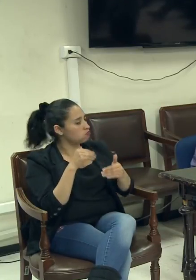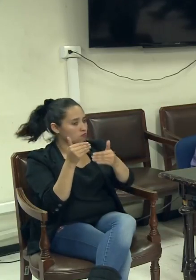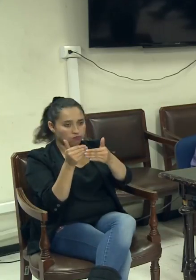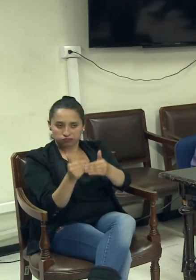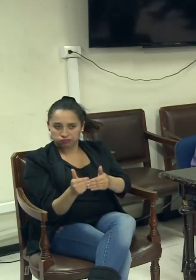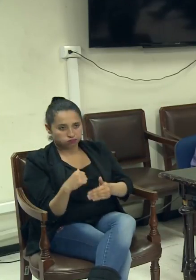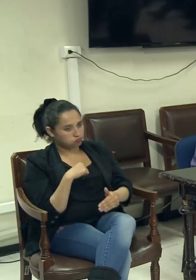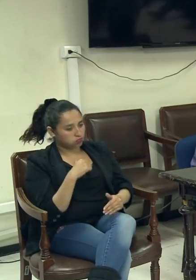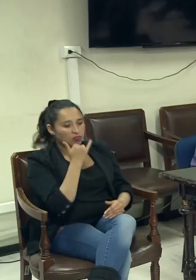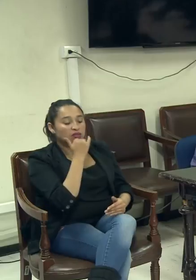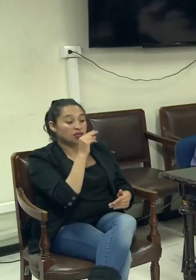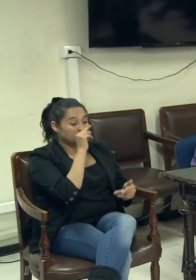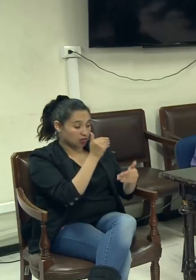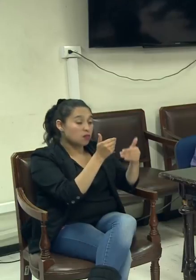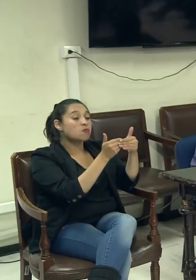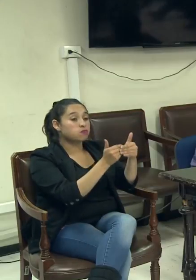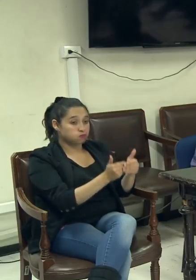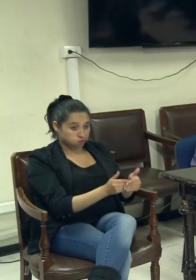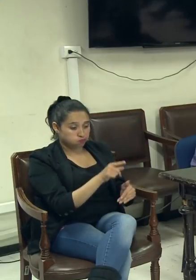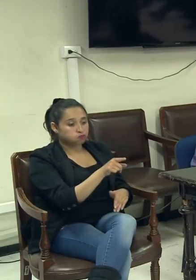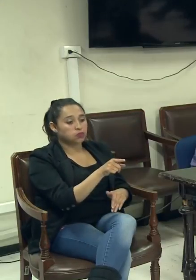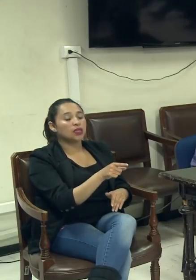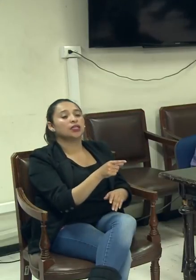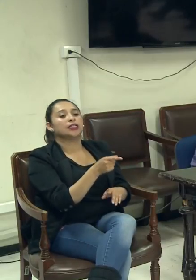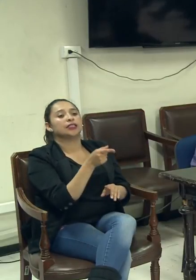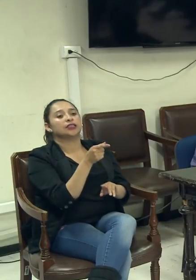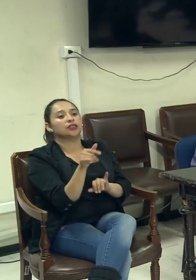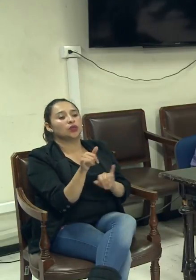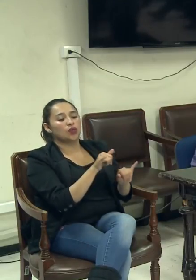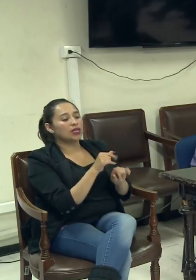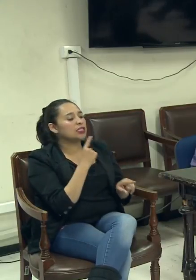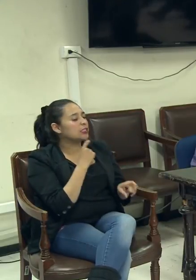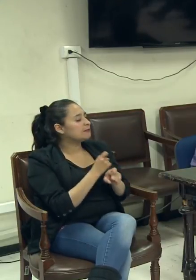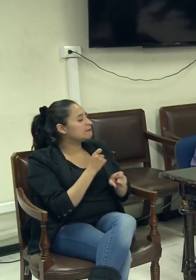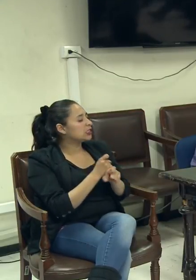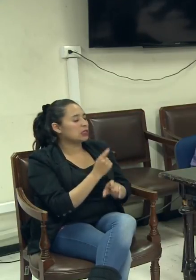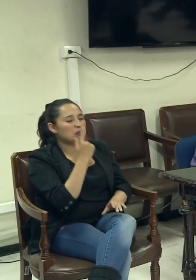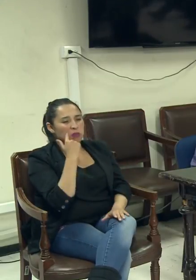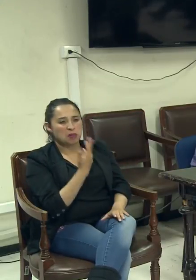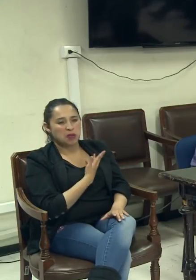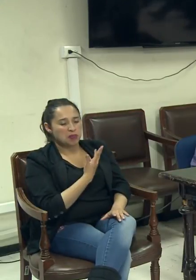Es muy difícil romper la resistencia de las madres y de los padres.